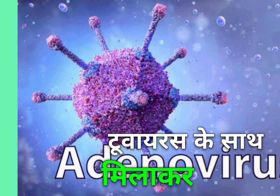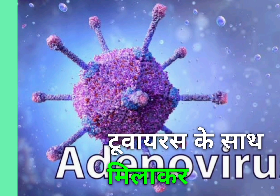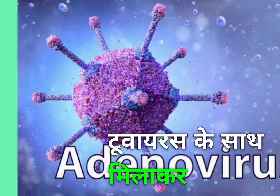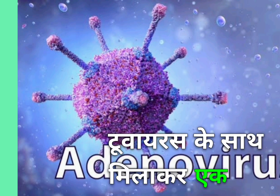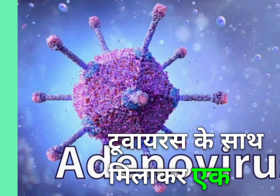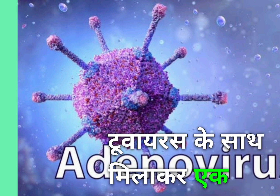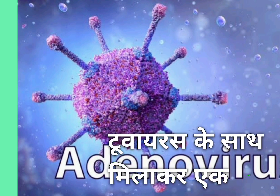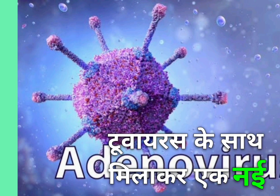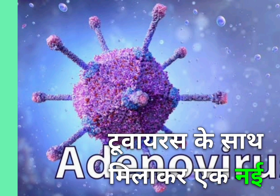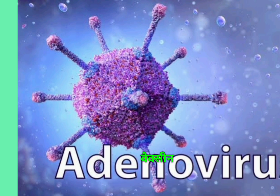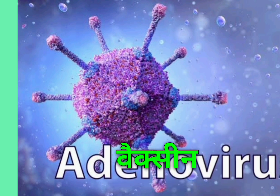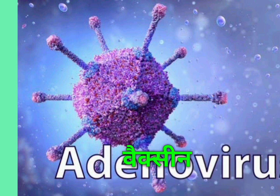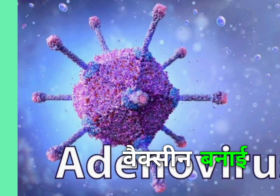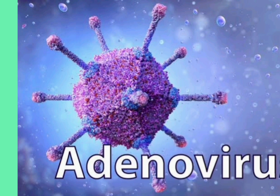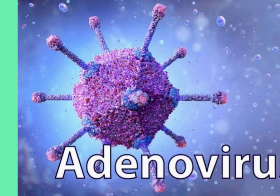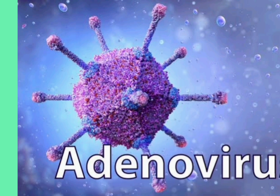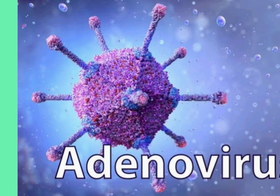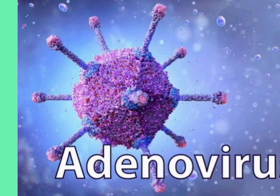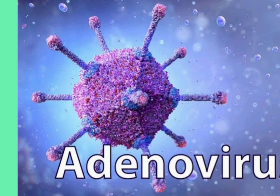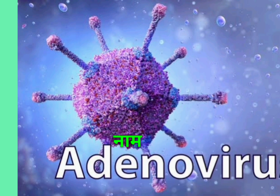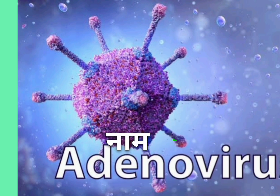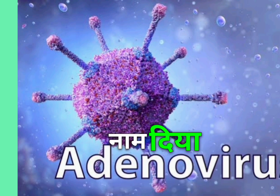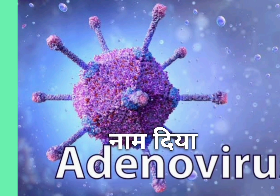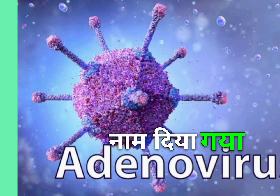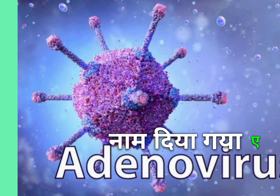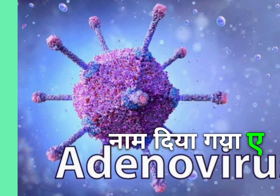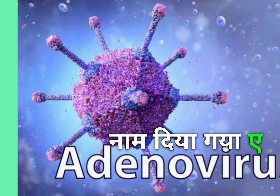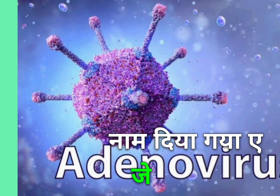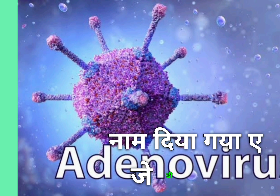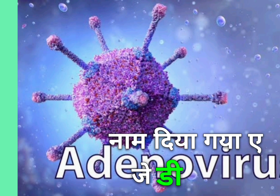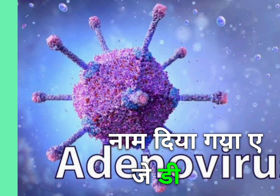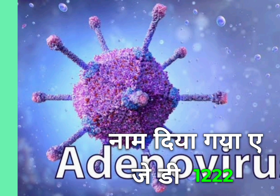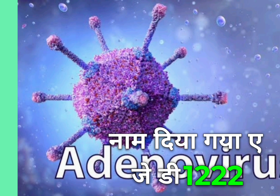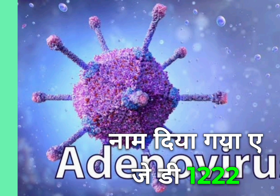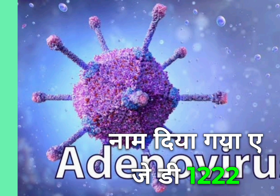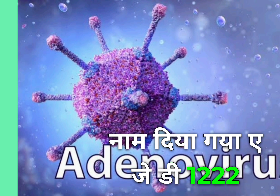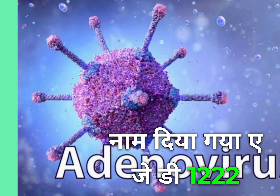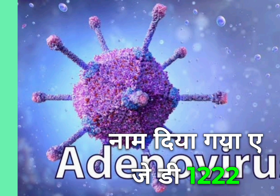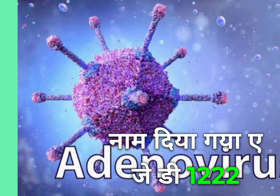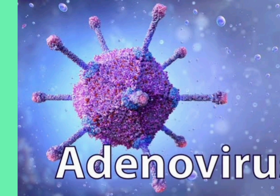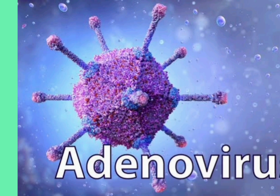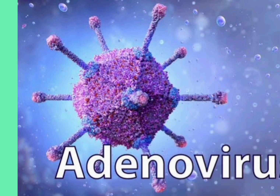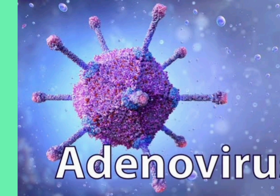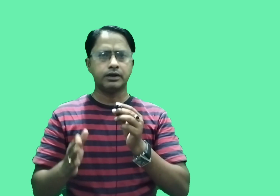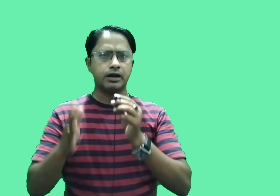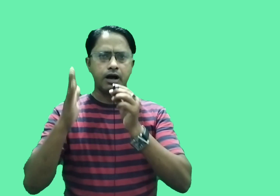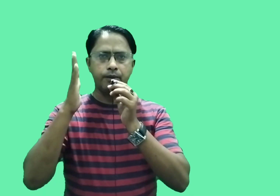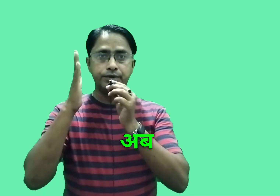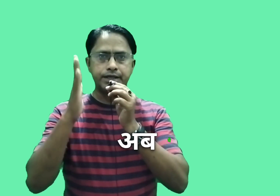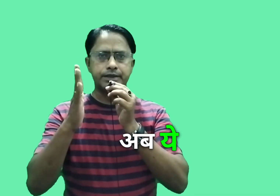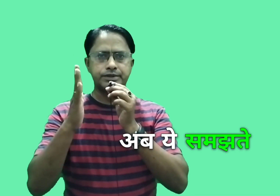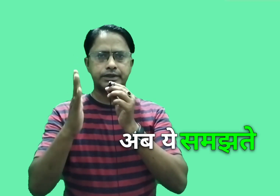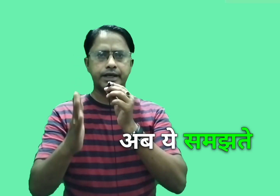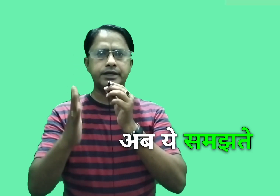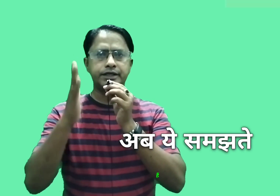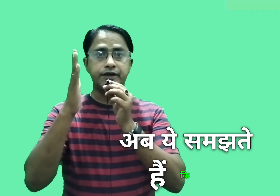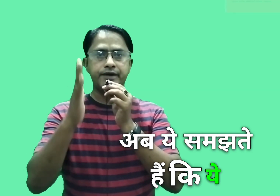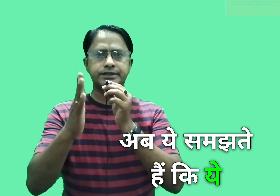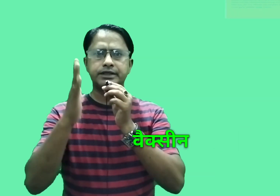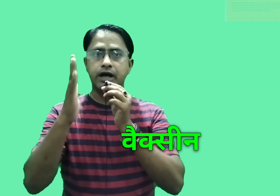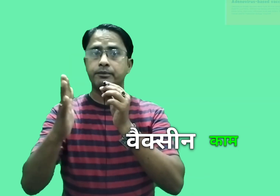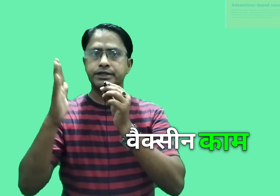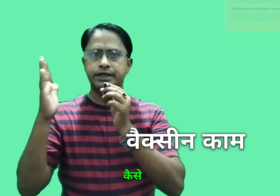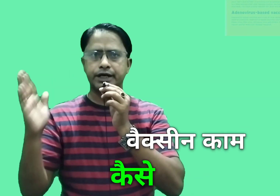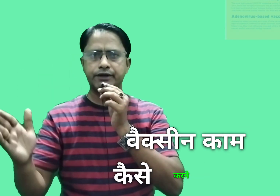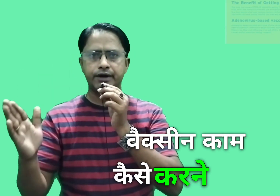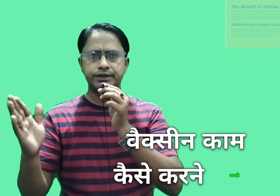साथ मिलाकर एक नई वैक्सीन बनाई, जिसका नाम दिया गया AZD1222। अब ये समझते हैं कि ये